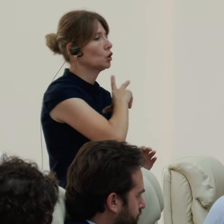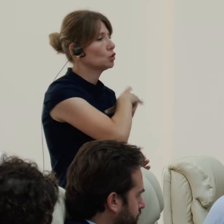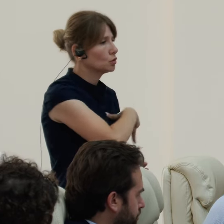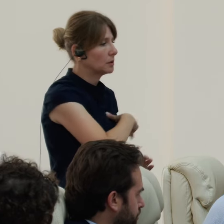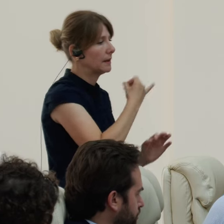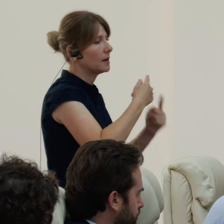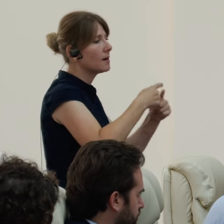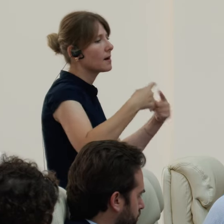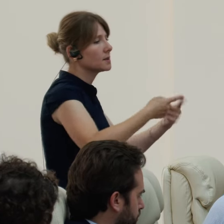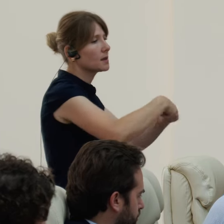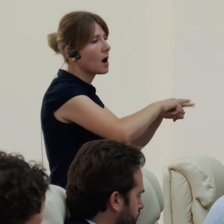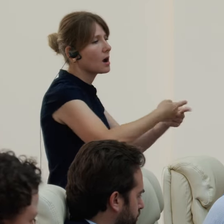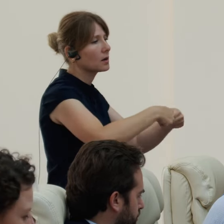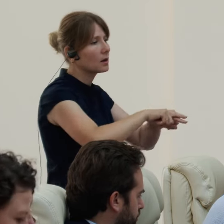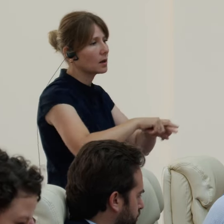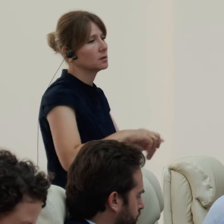alte agenții ONU,